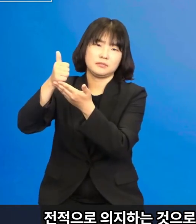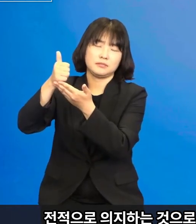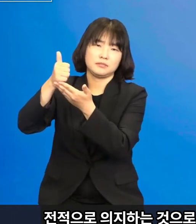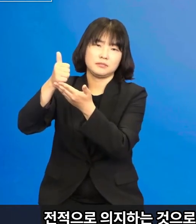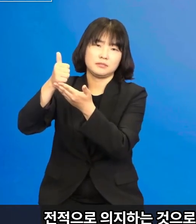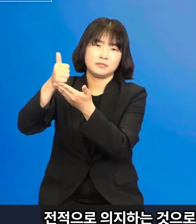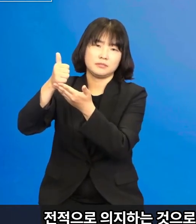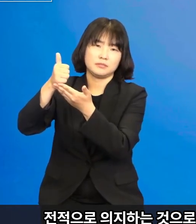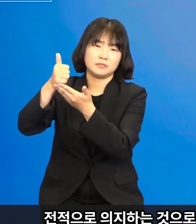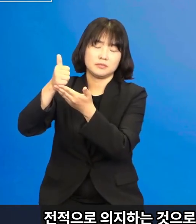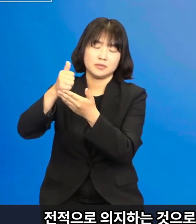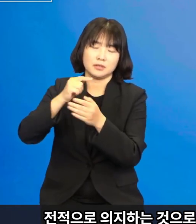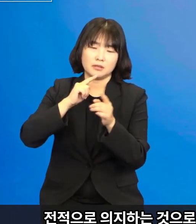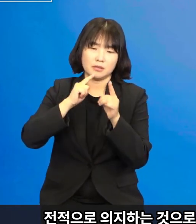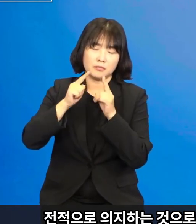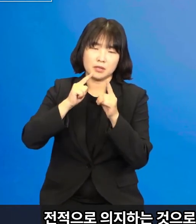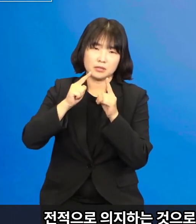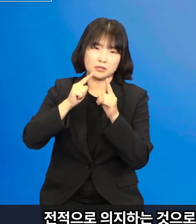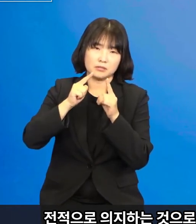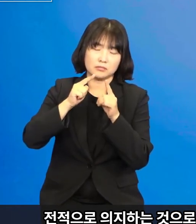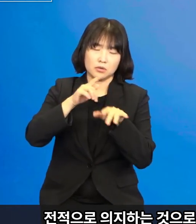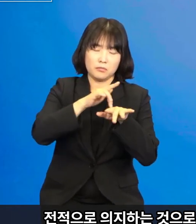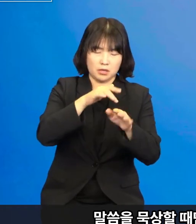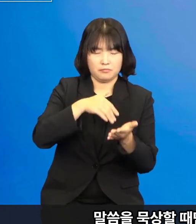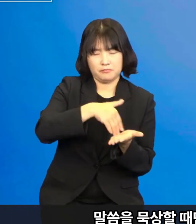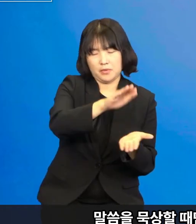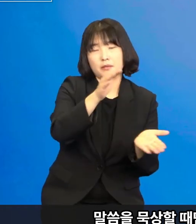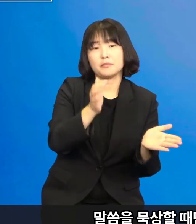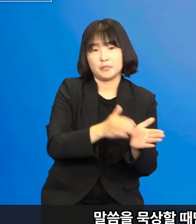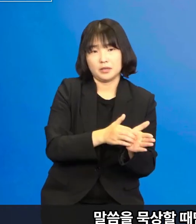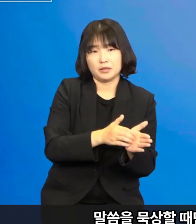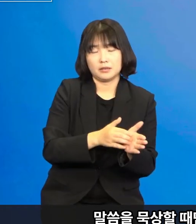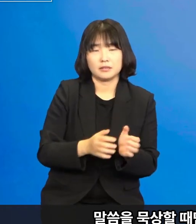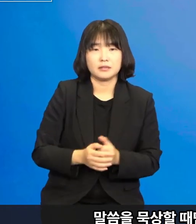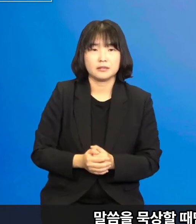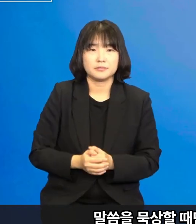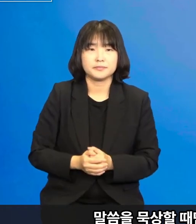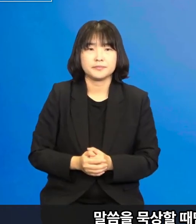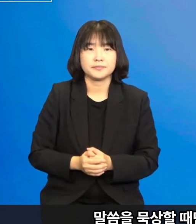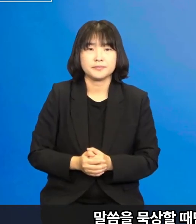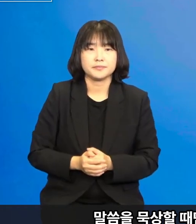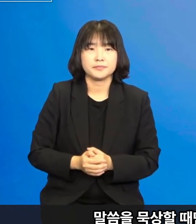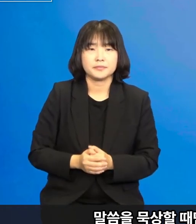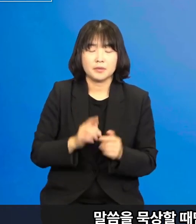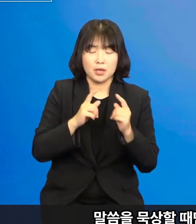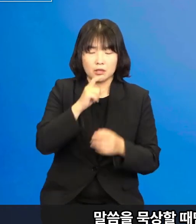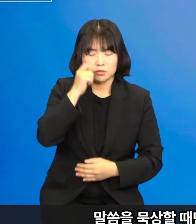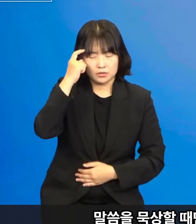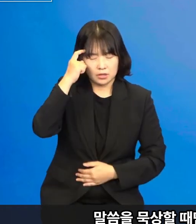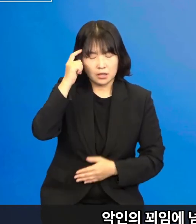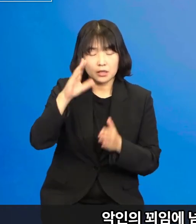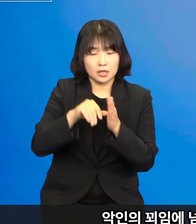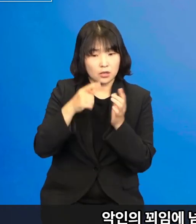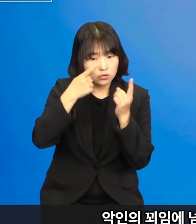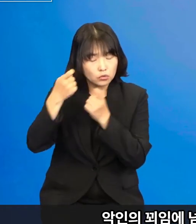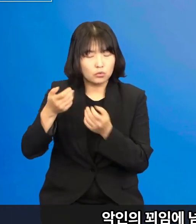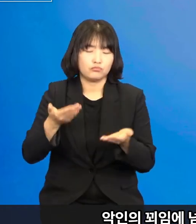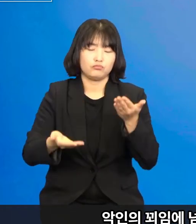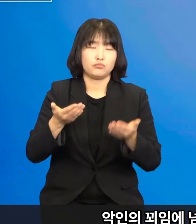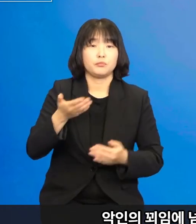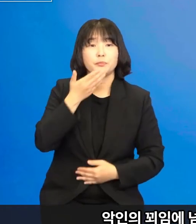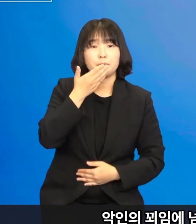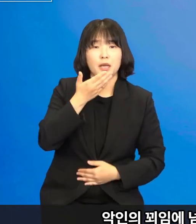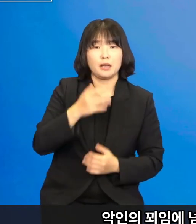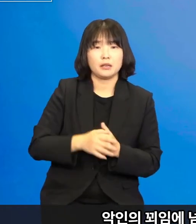그 말씀으로 물리친 것을 보게 돼요. 말씀을 묵상할 때만 유혹을 분별할 수 있어요. 악인의